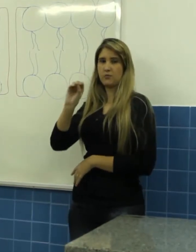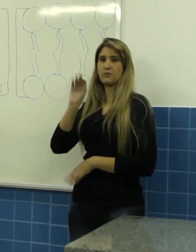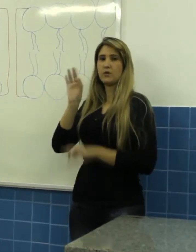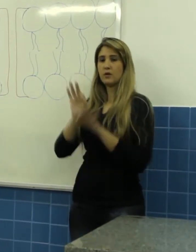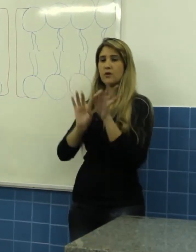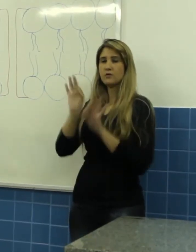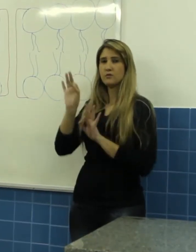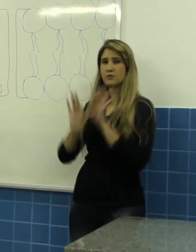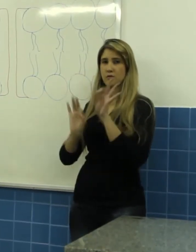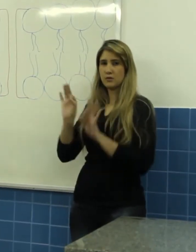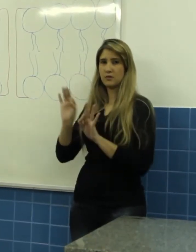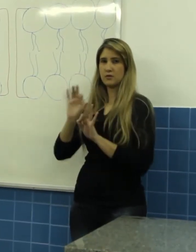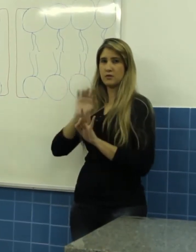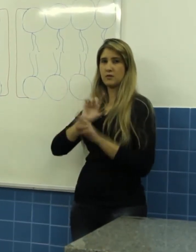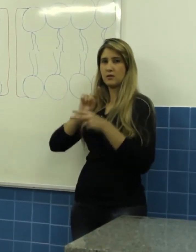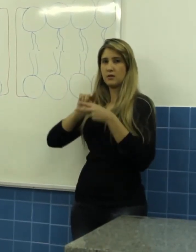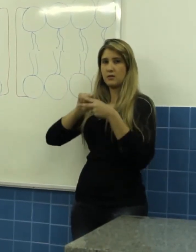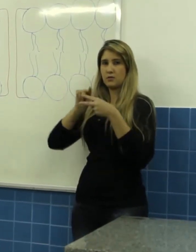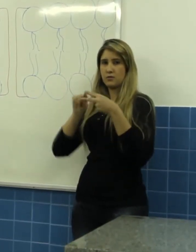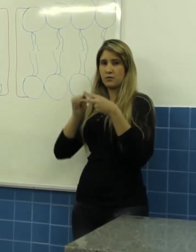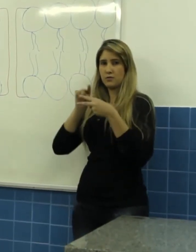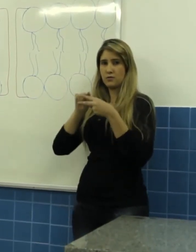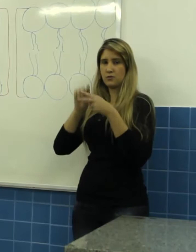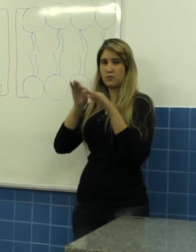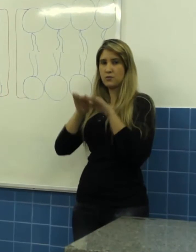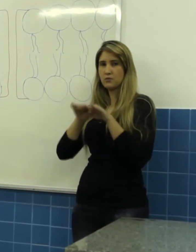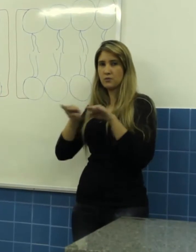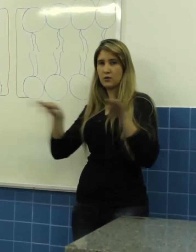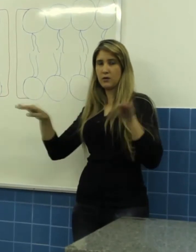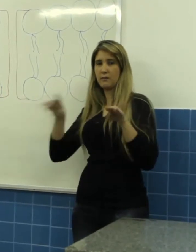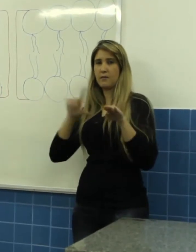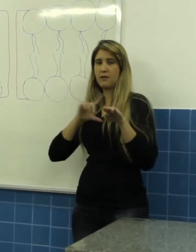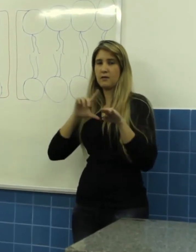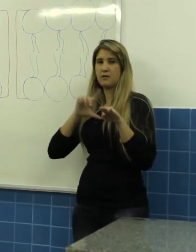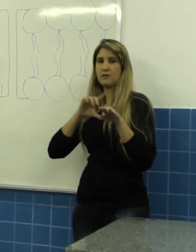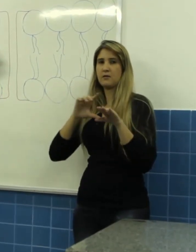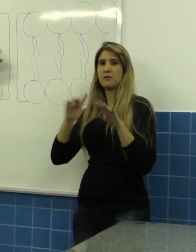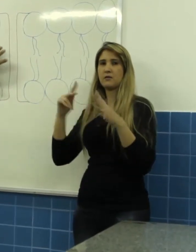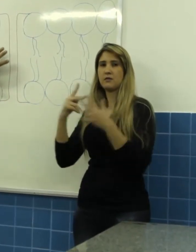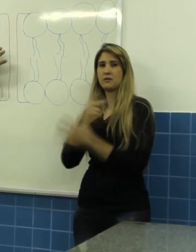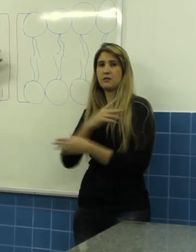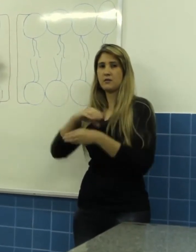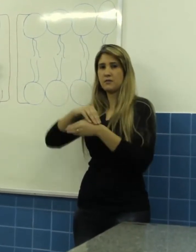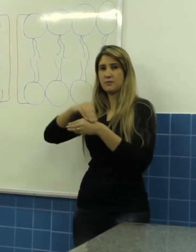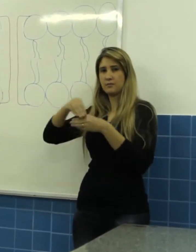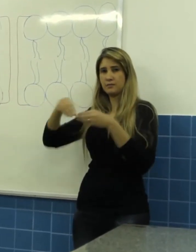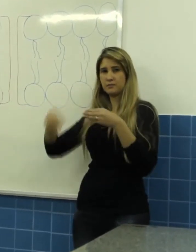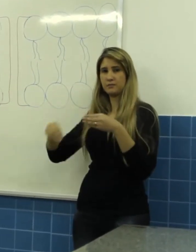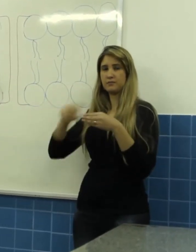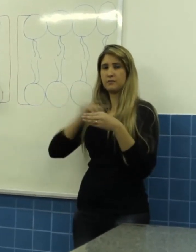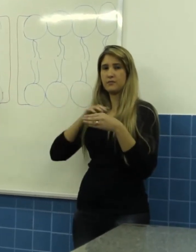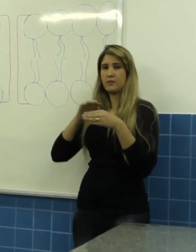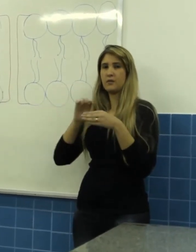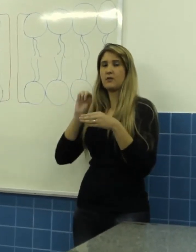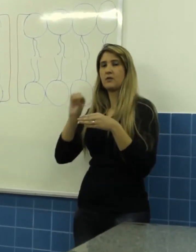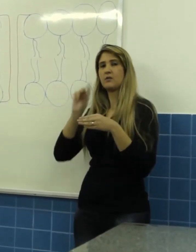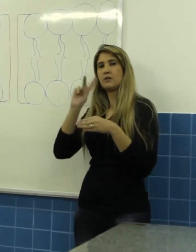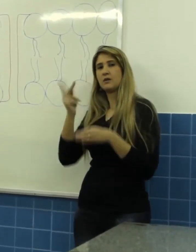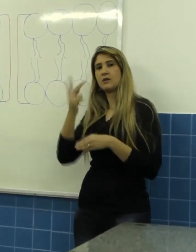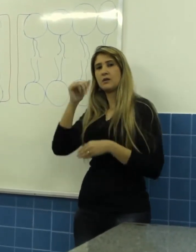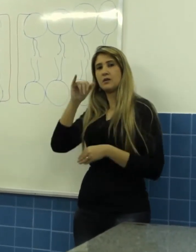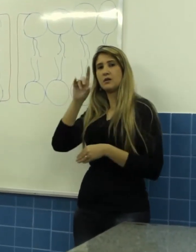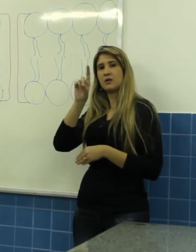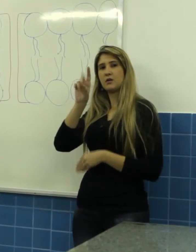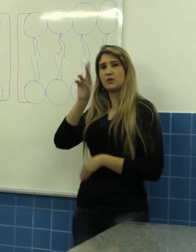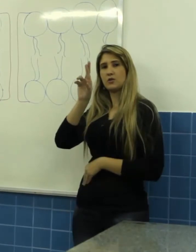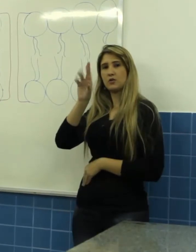organiza em bicamada e isso cria um campo hidrofóbico no meio da bicamada.